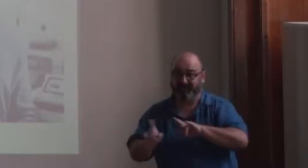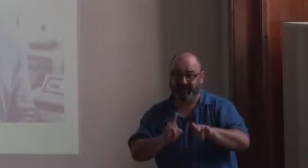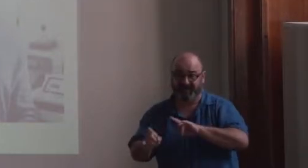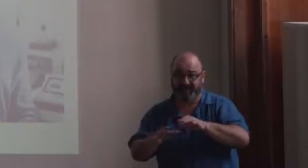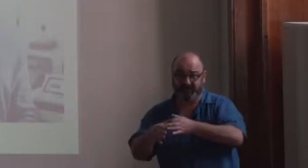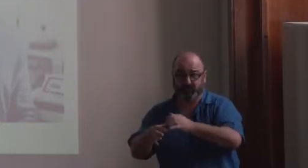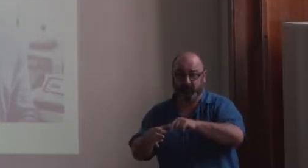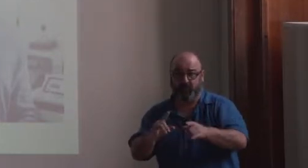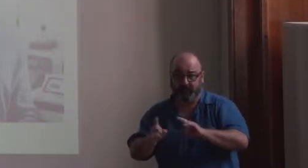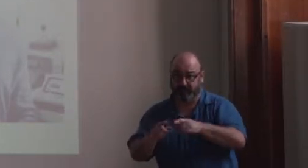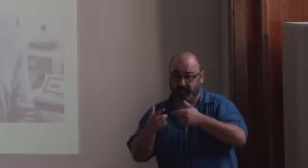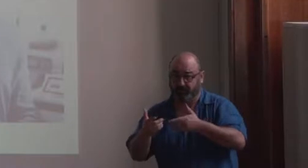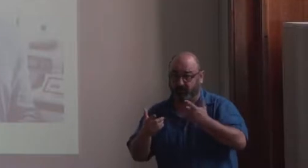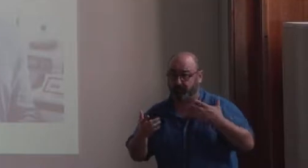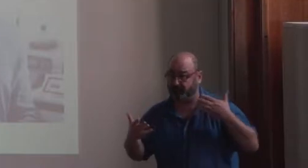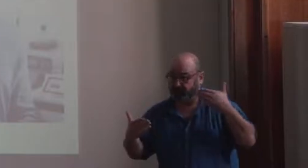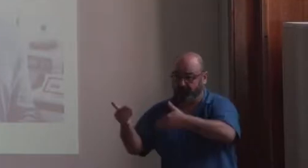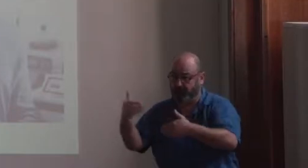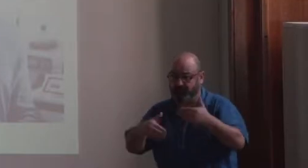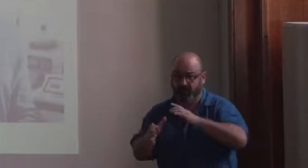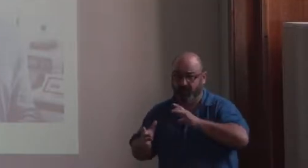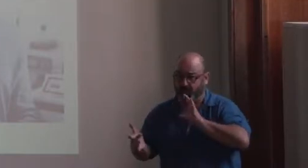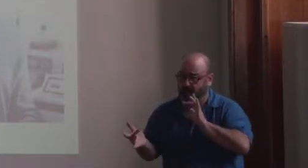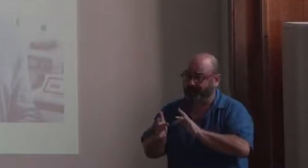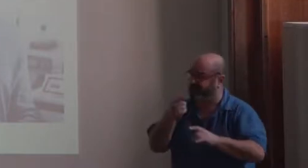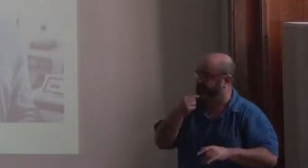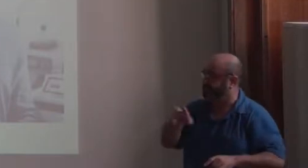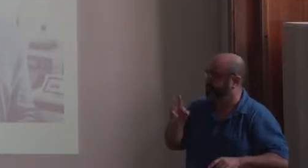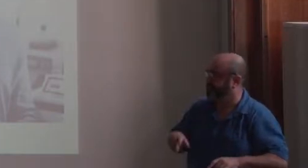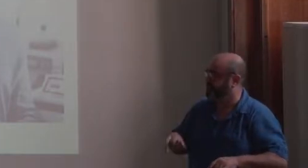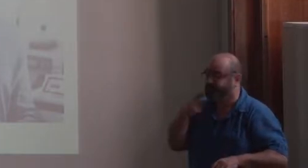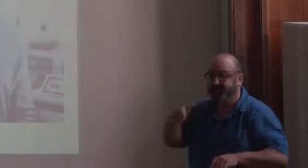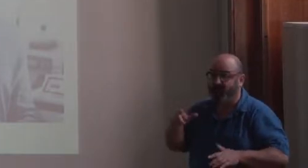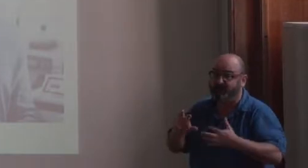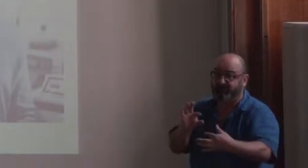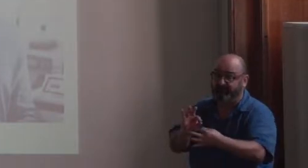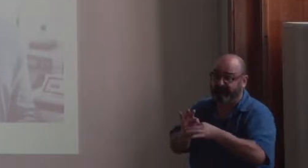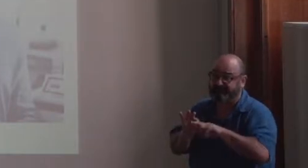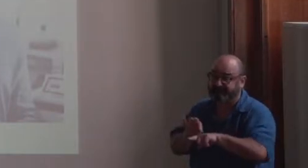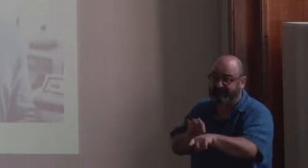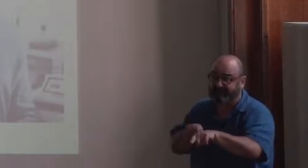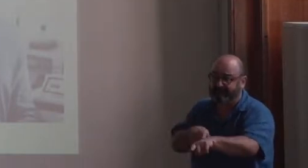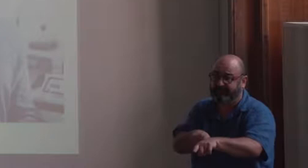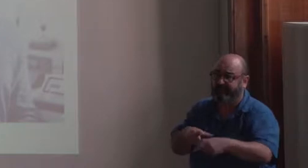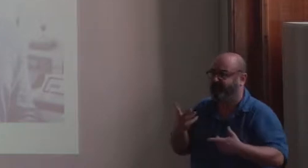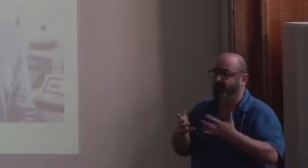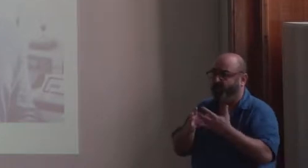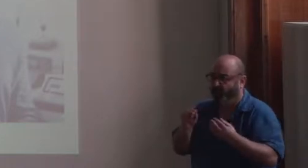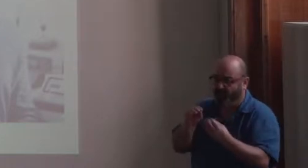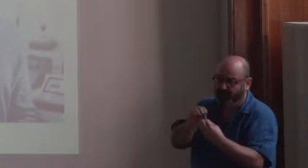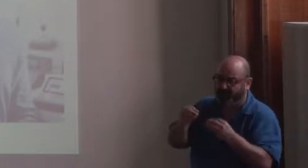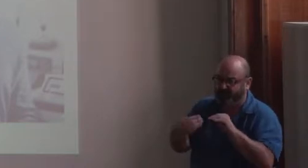coup, ça ouvre pas mal de portes d'avoir de la connectique. Sinon, on est limité à du port série ou alors on doit rajouter des connectiques